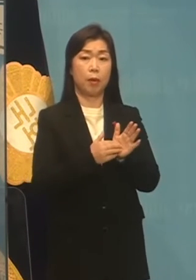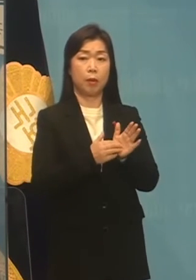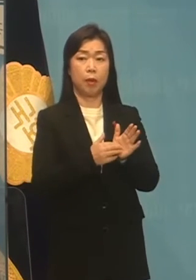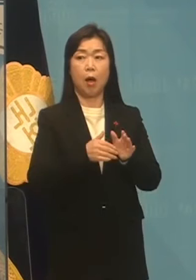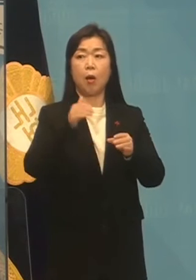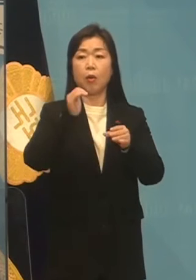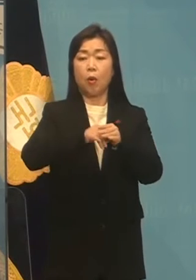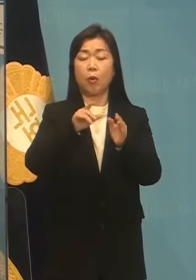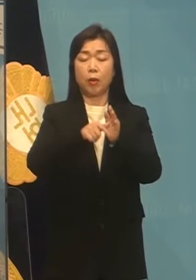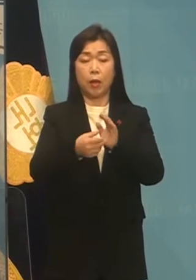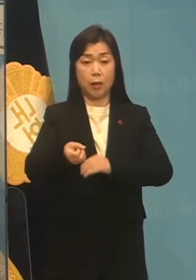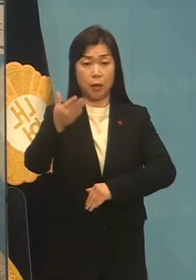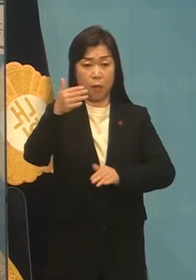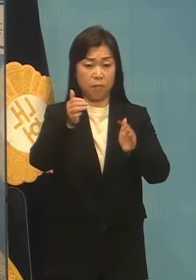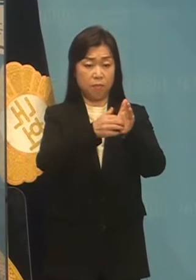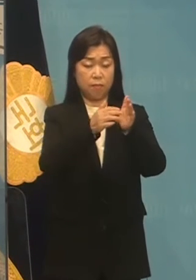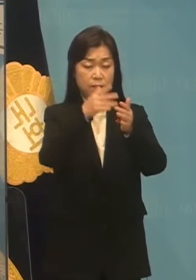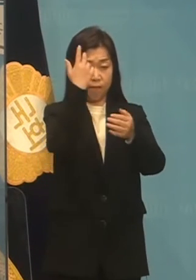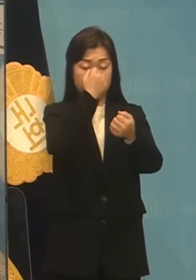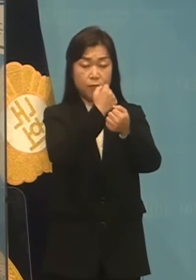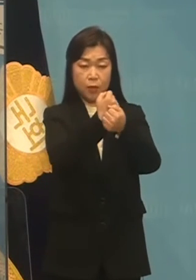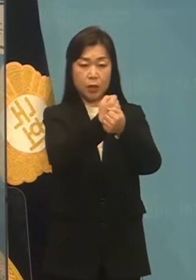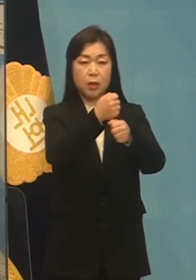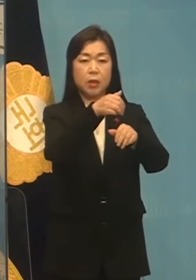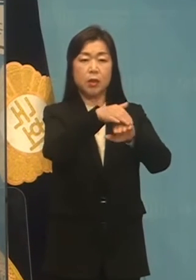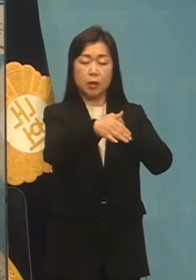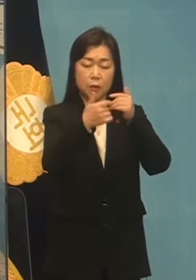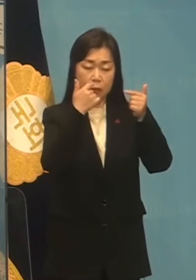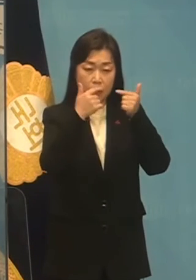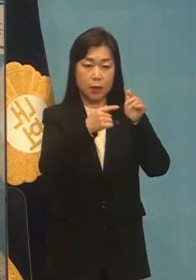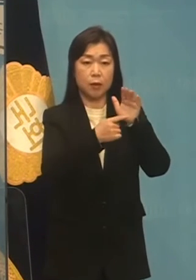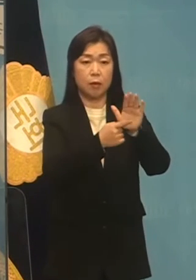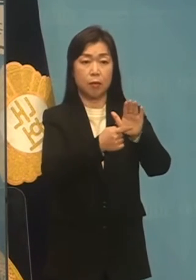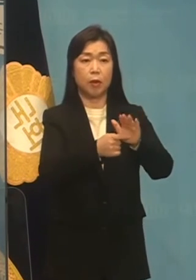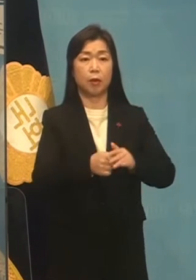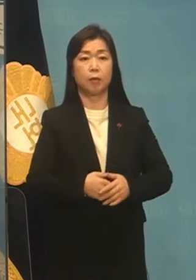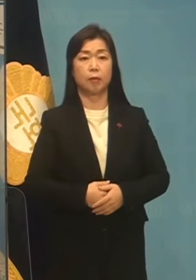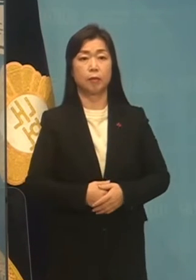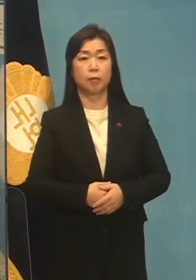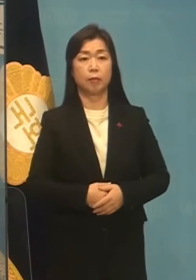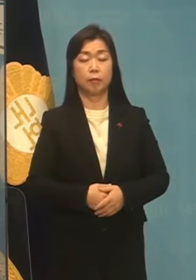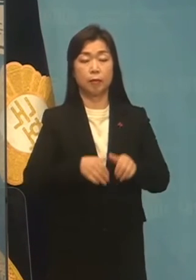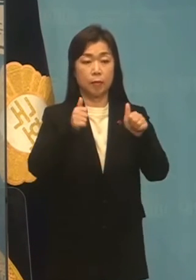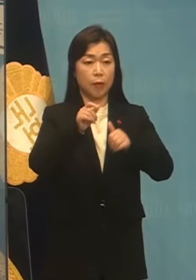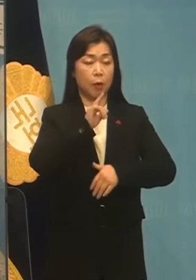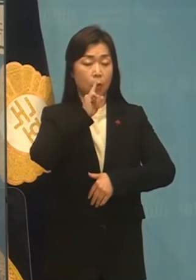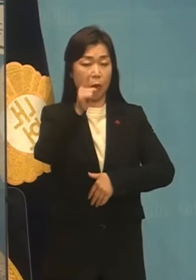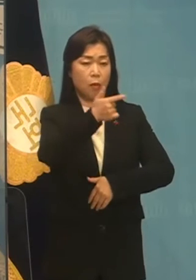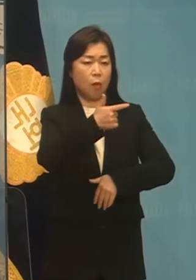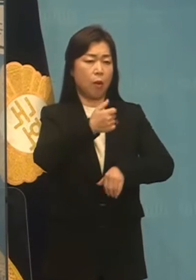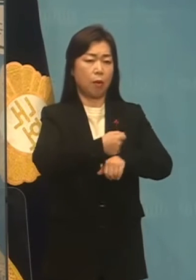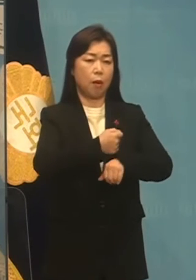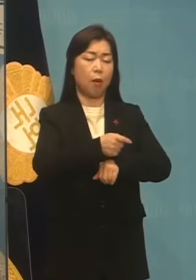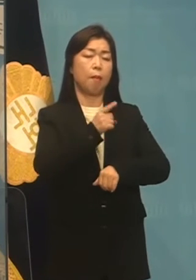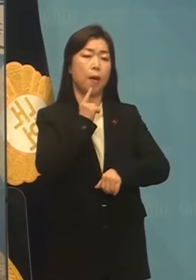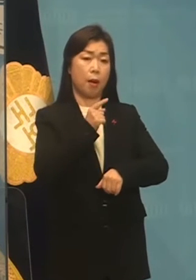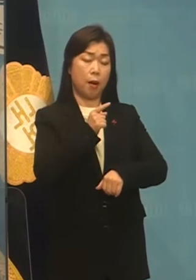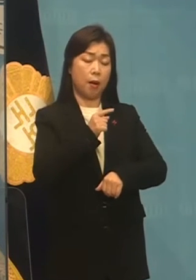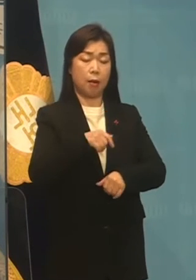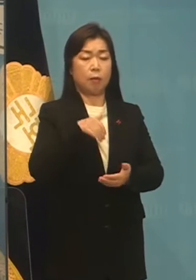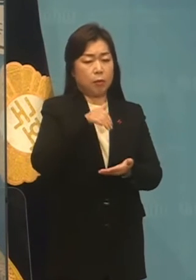된다는 묻지마식 소송 제기였다는 것이 명백해졌습니다. 소송이 너무 했다는 자기